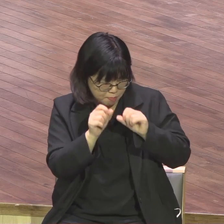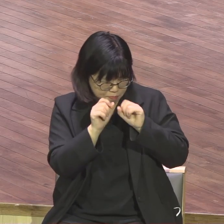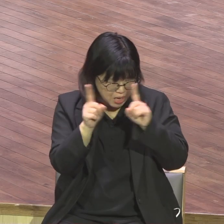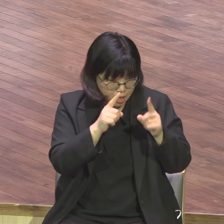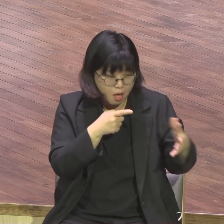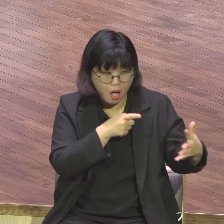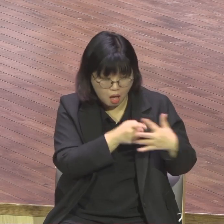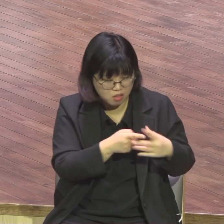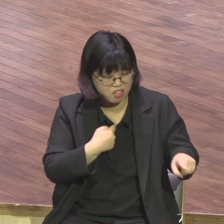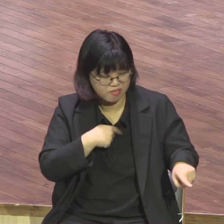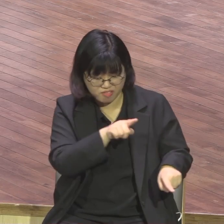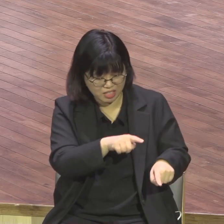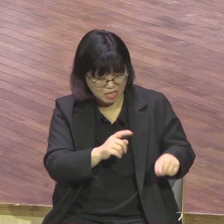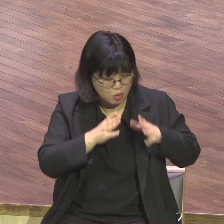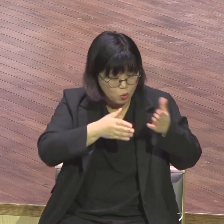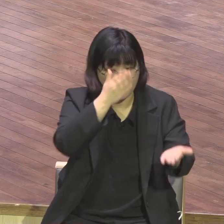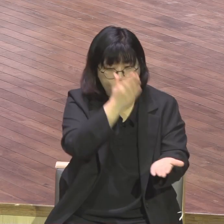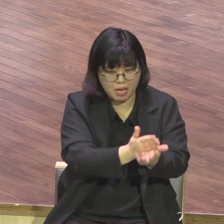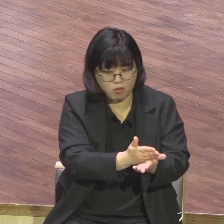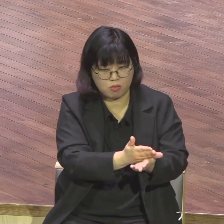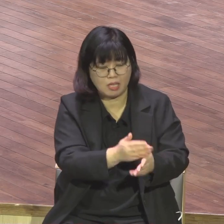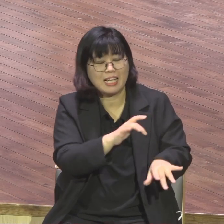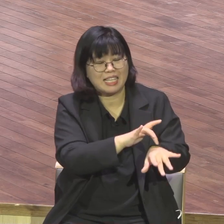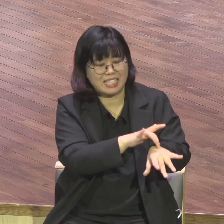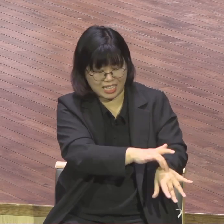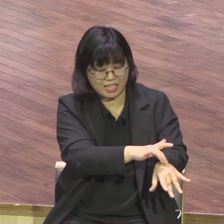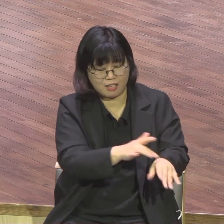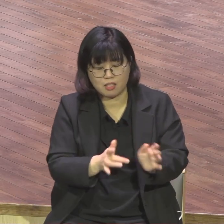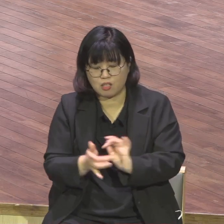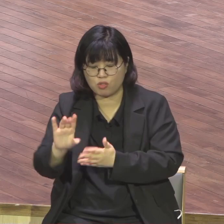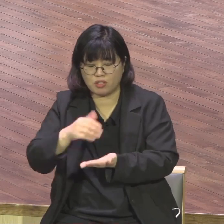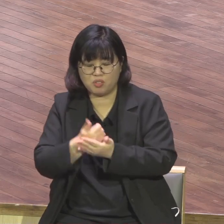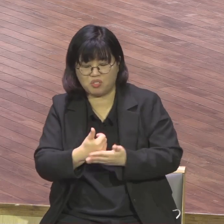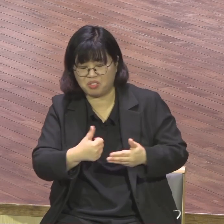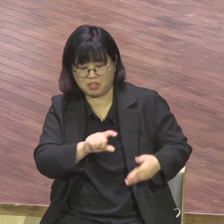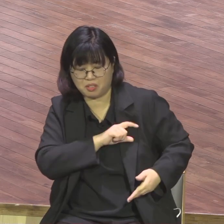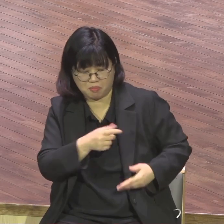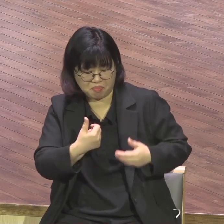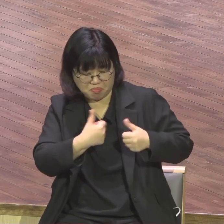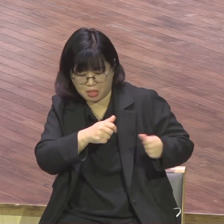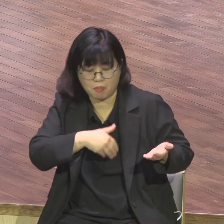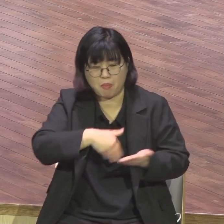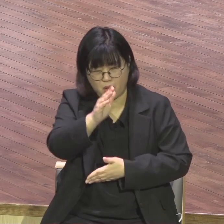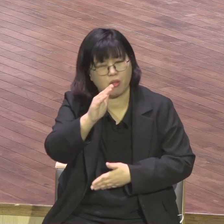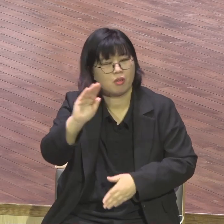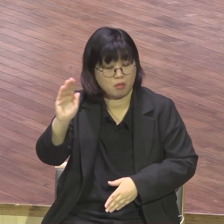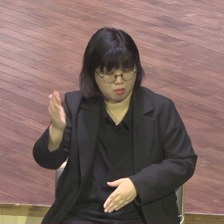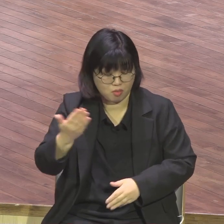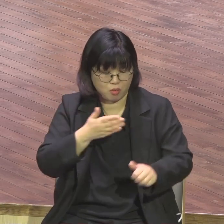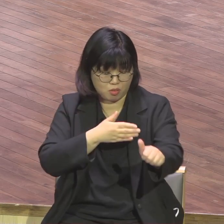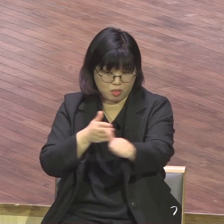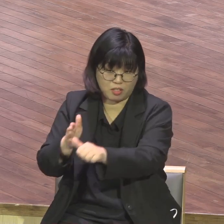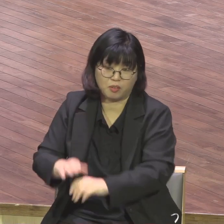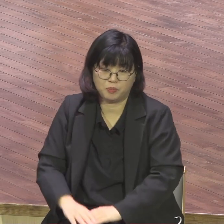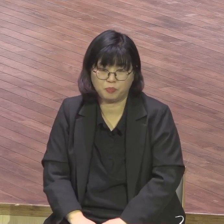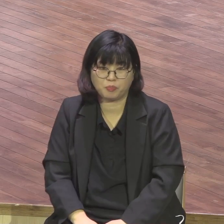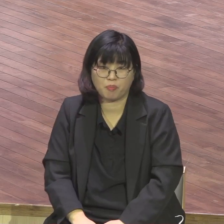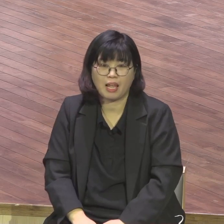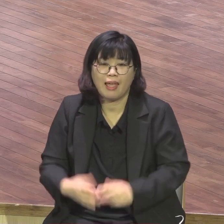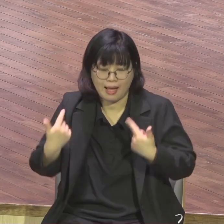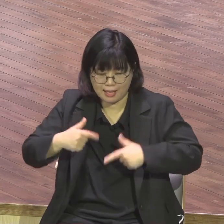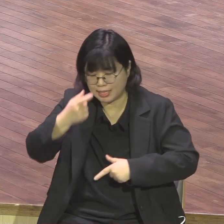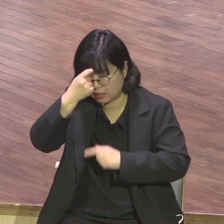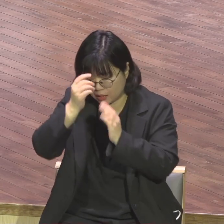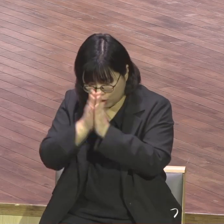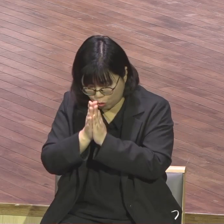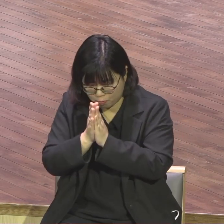강단과 소통하며 25 응답을 체험해야 됩니다. 보좌의 응답을 누리는 25시 기도가 되자. 자,